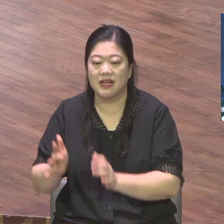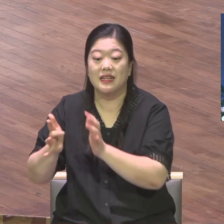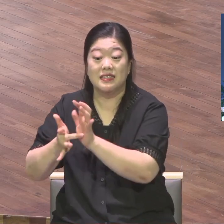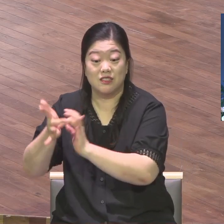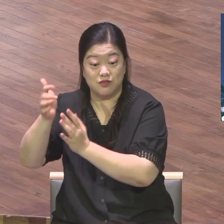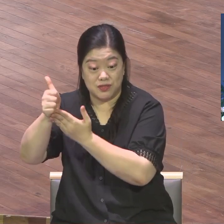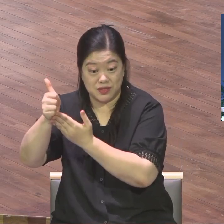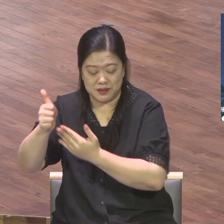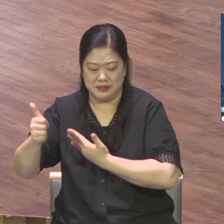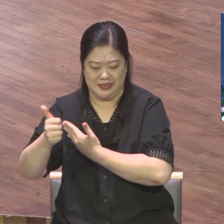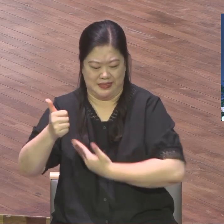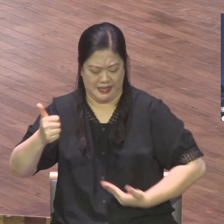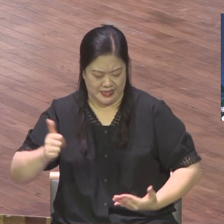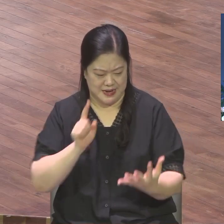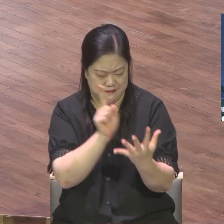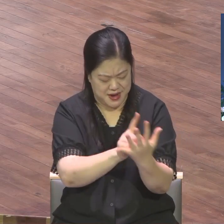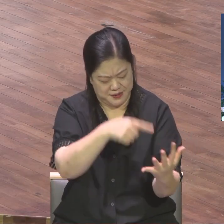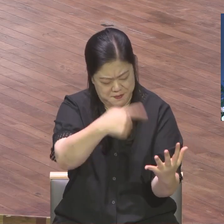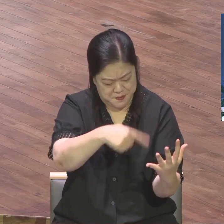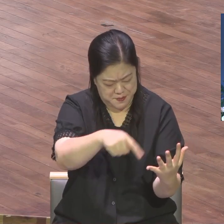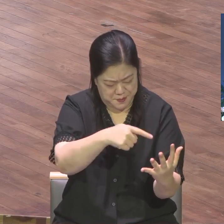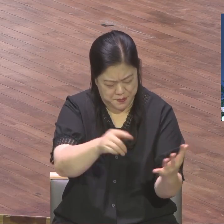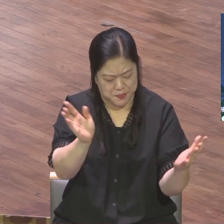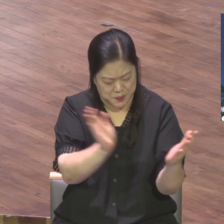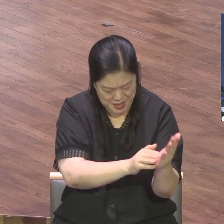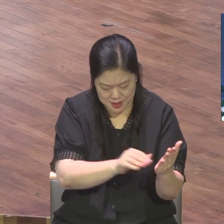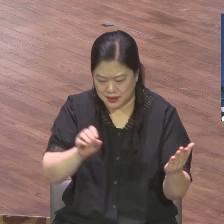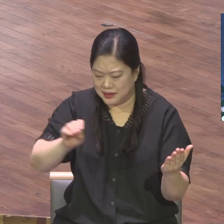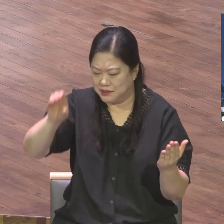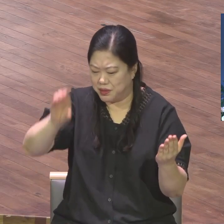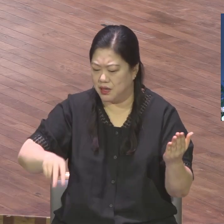한 번 더 도전하게 해서 시대를 바꾸었어요.